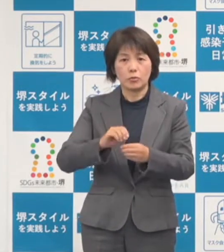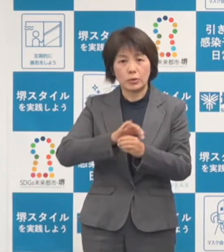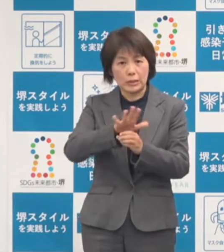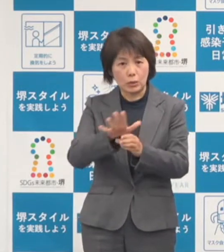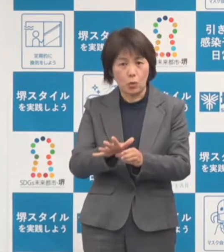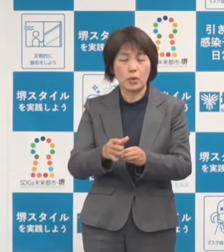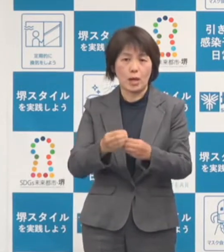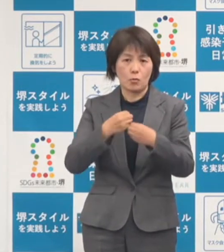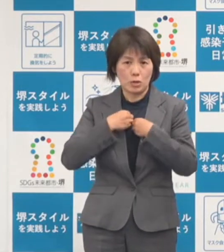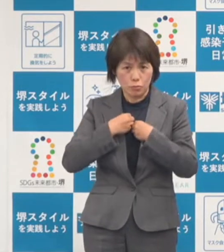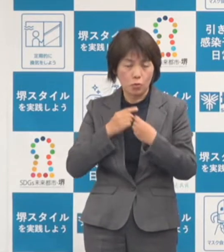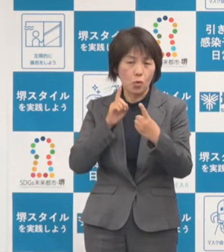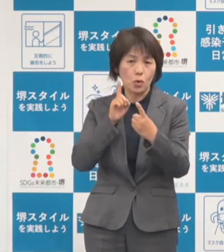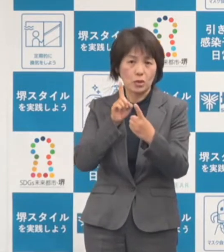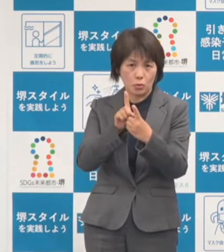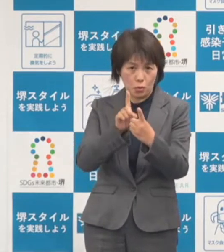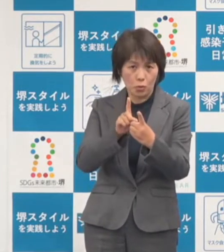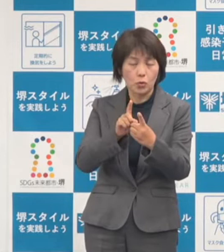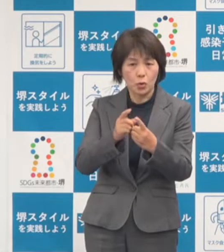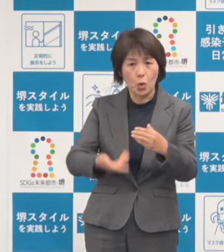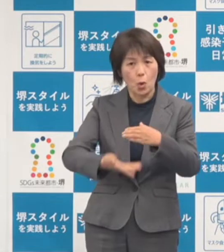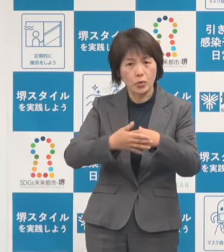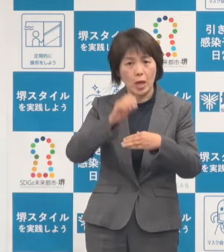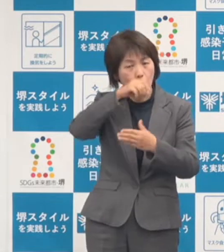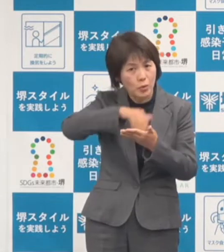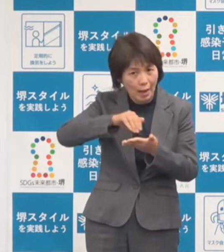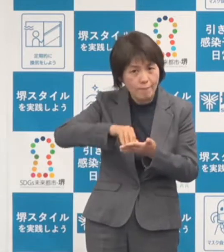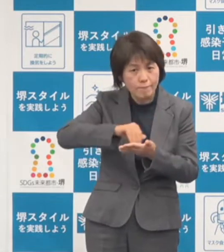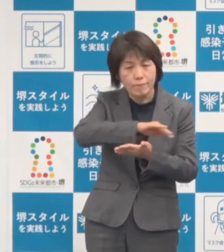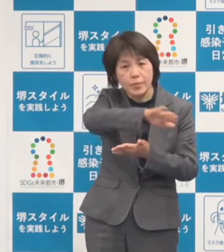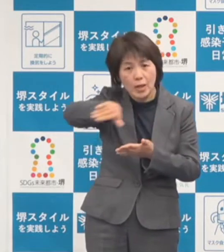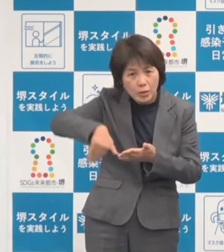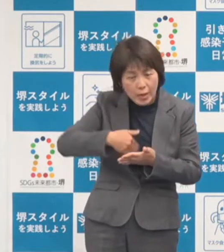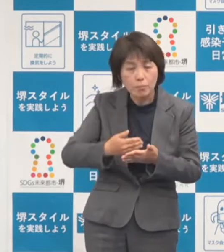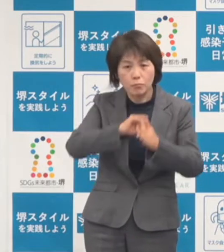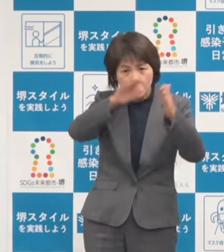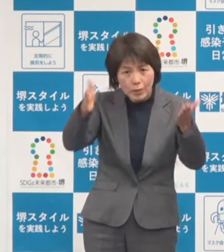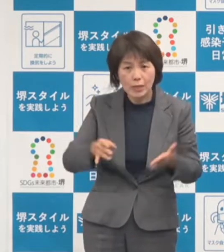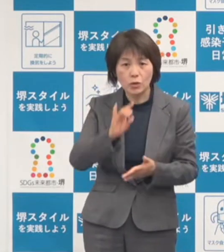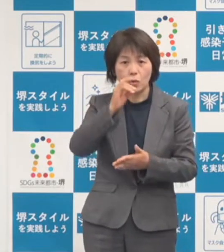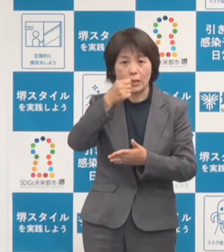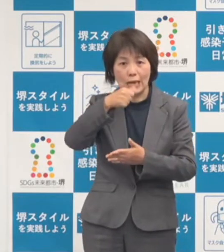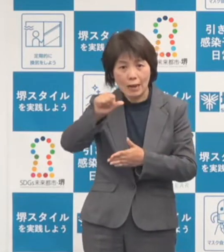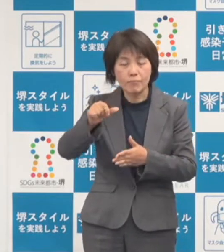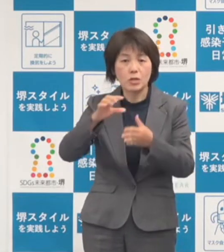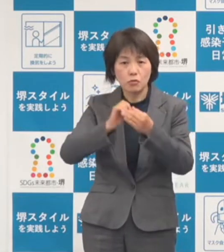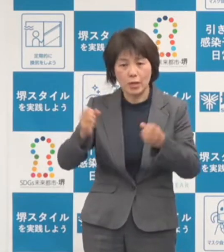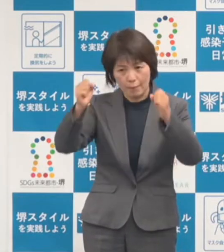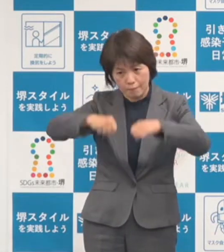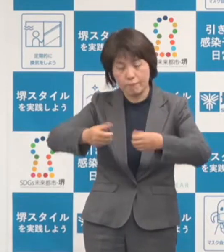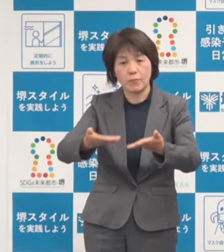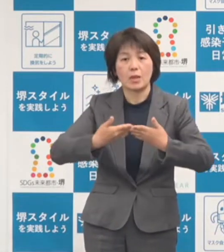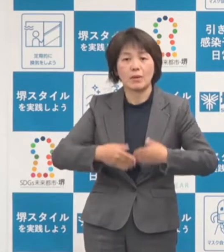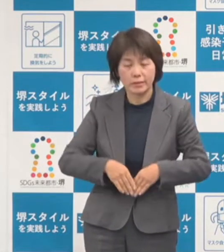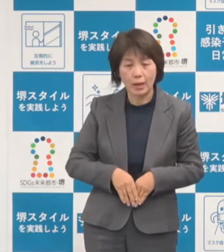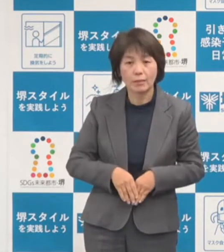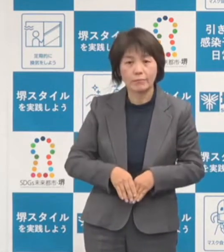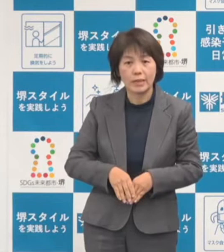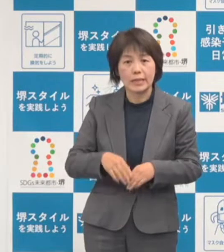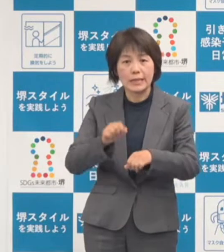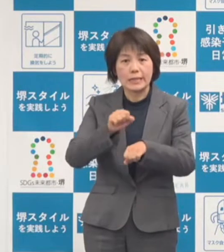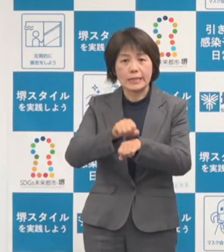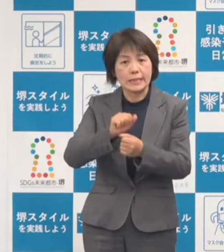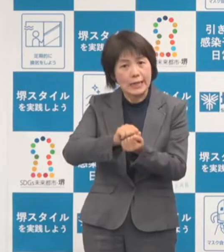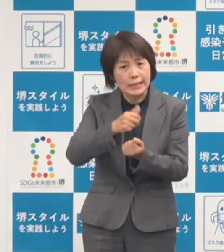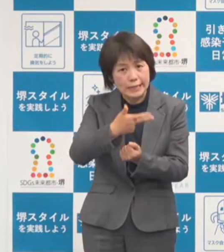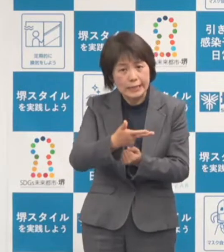する補正予算をはじめ、すべての議案に可決をいただきました。堺市の財政状況は引き続き厳